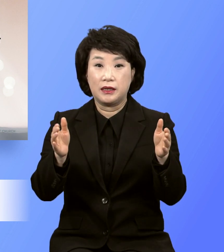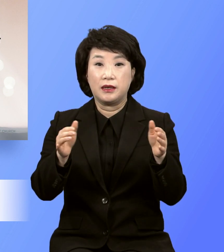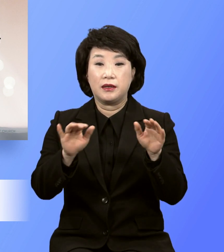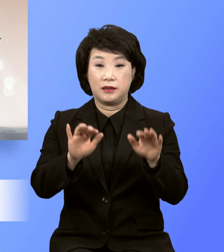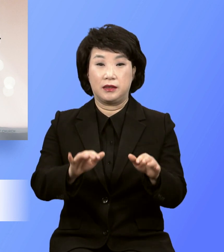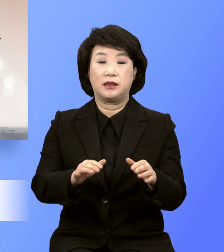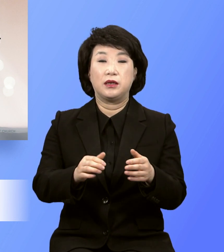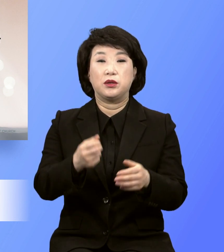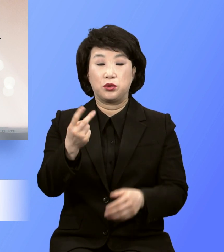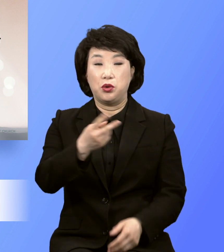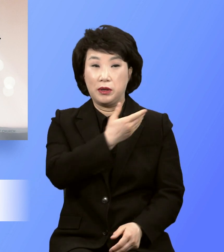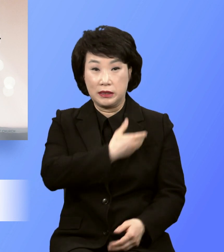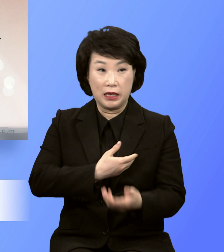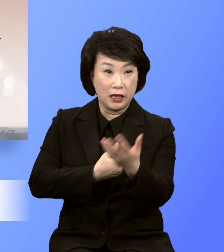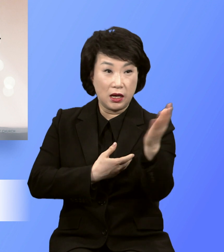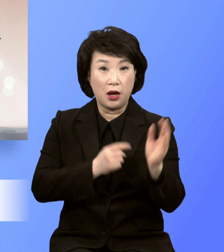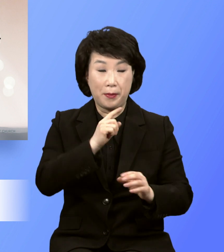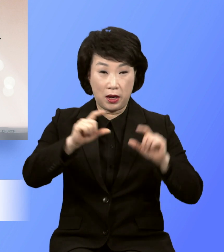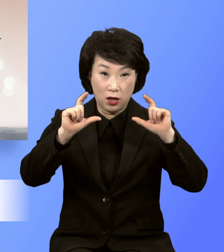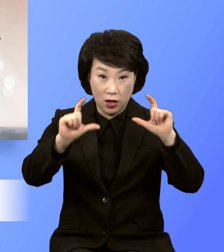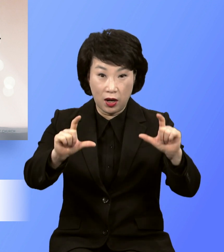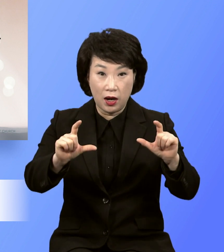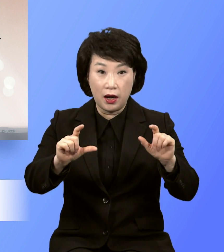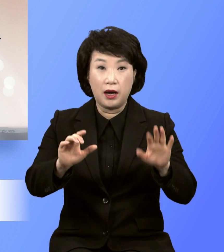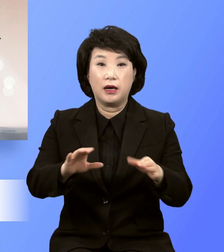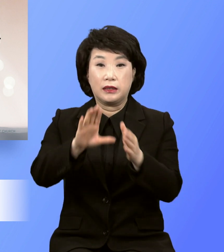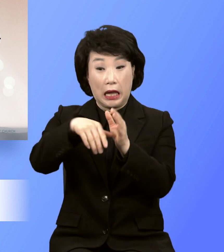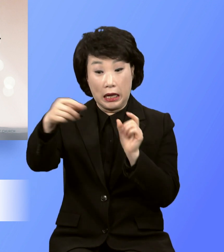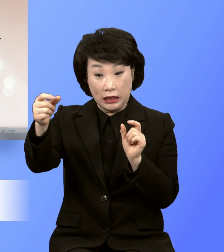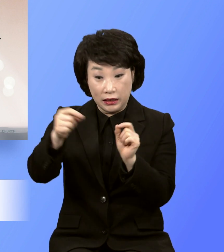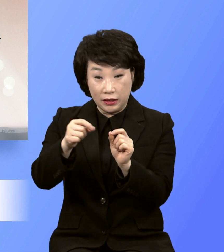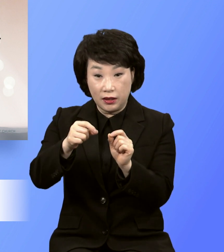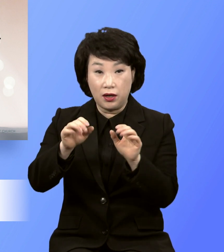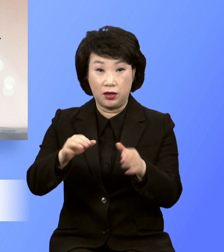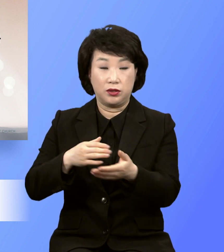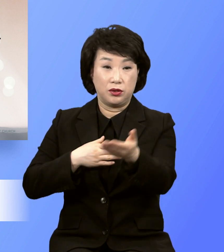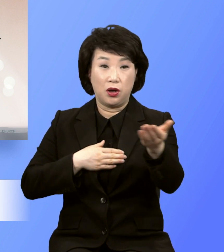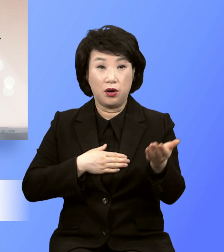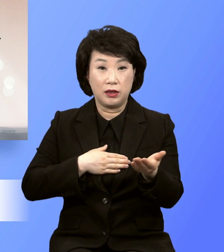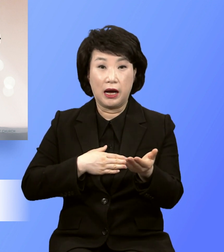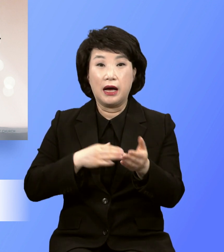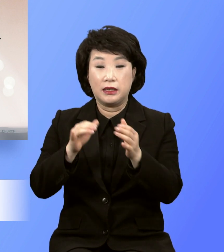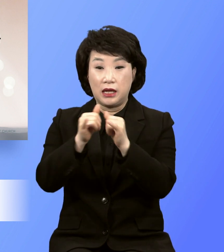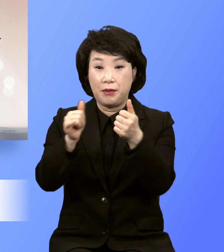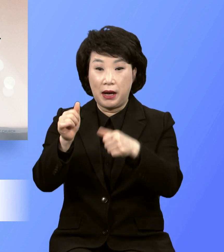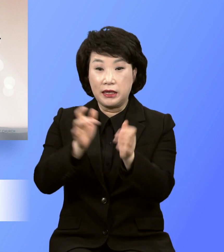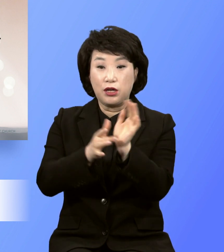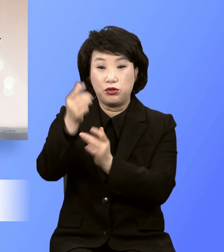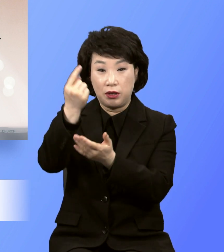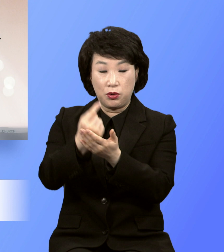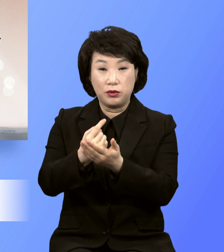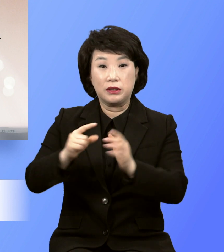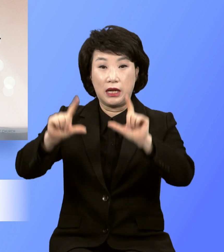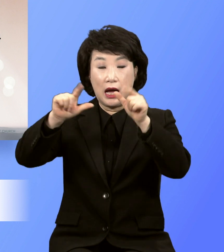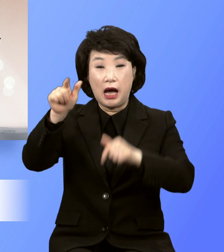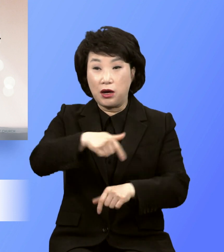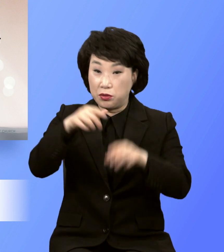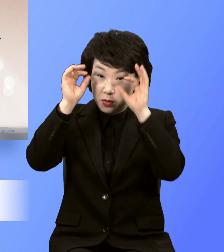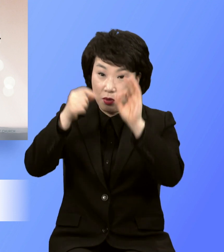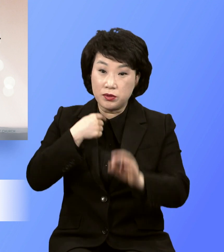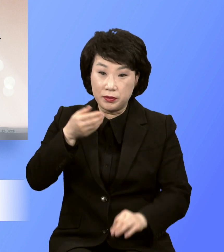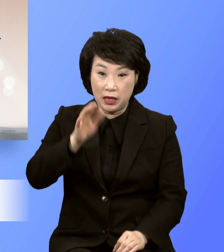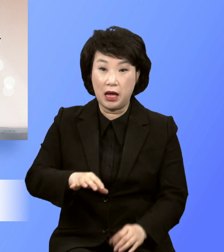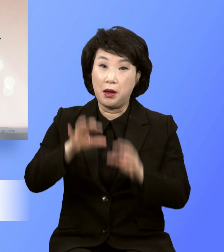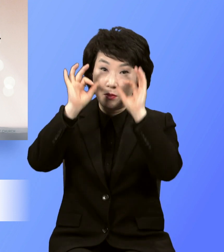시작. 또 제자들에게 이르시되 내가 이르니 너희가 영자의 날 하루를 보고자 하되